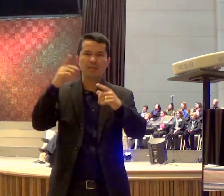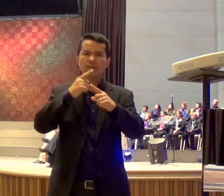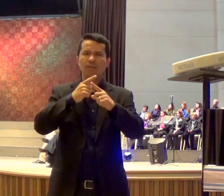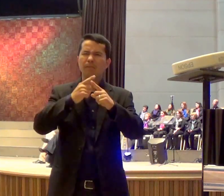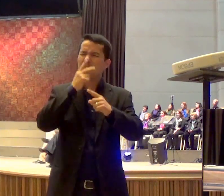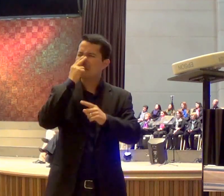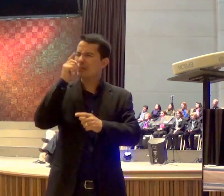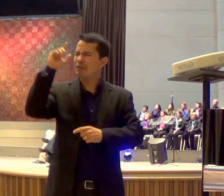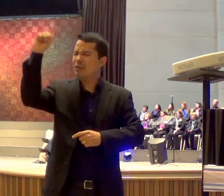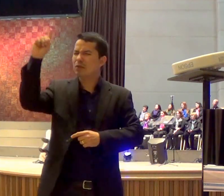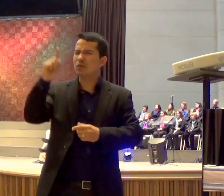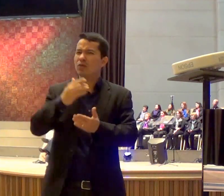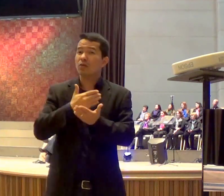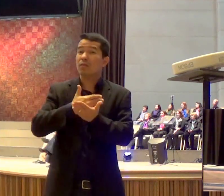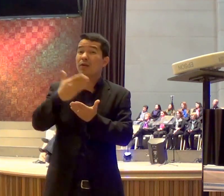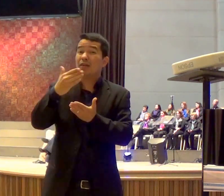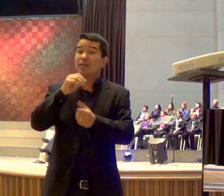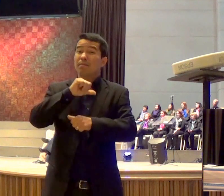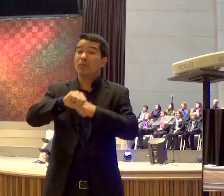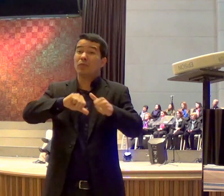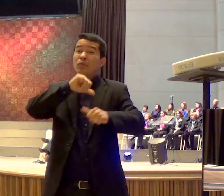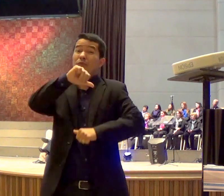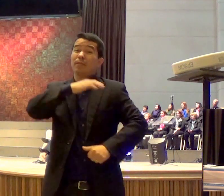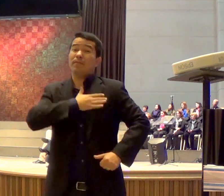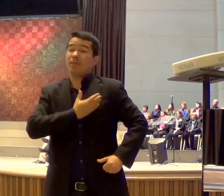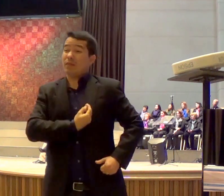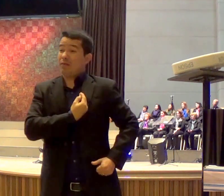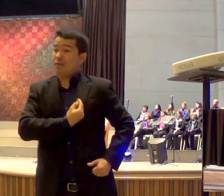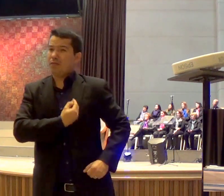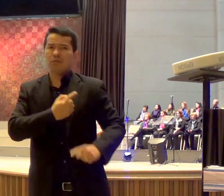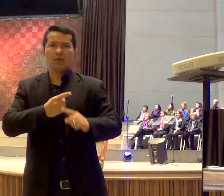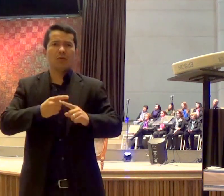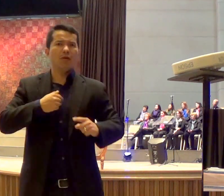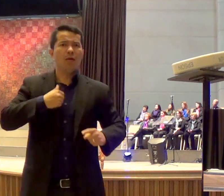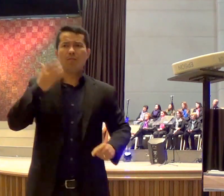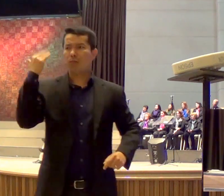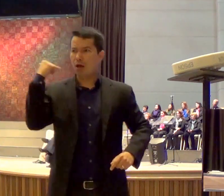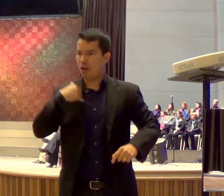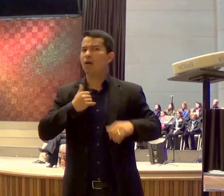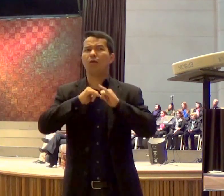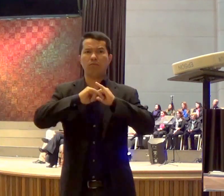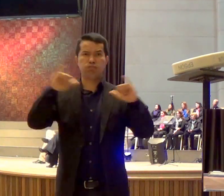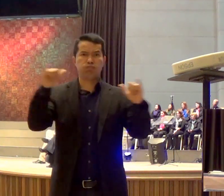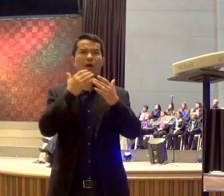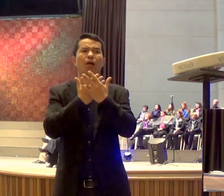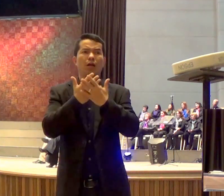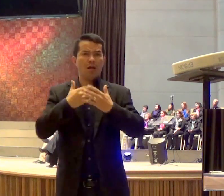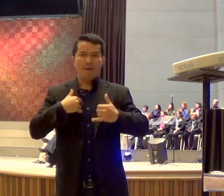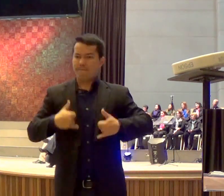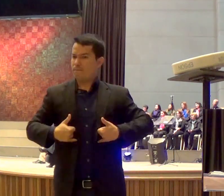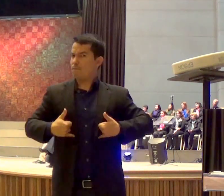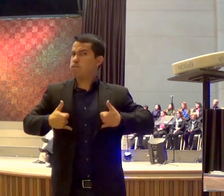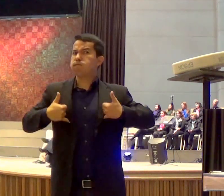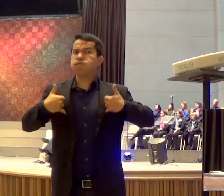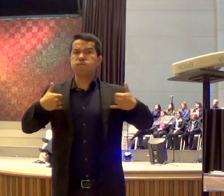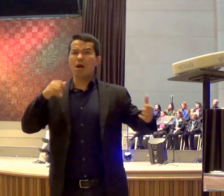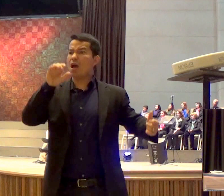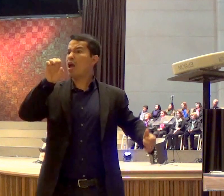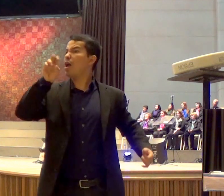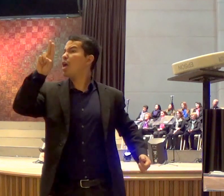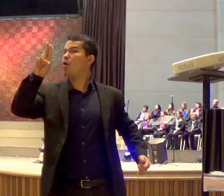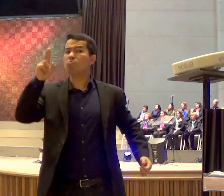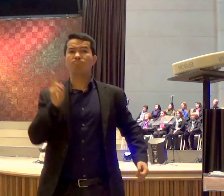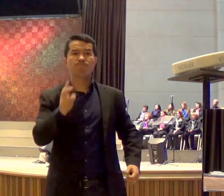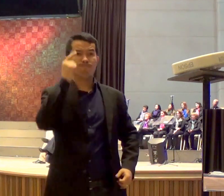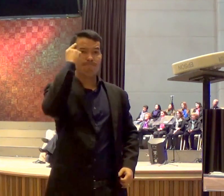a me refazer de novo eu tinha muitas vaidades muito Eu muitas vontades muitos sonhos